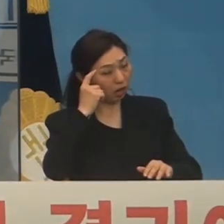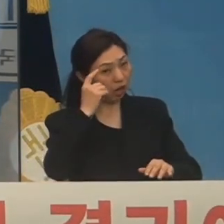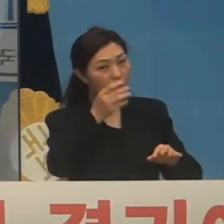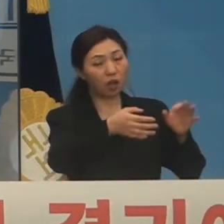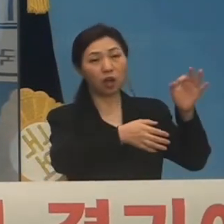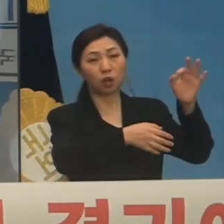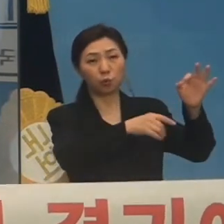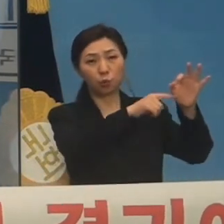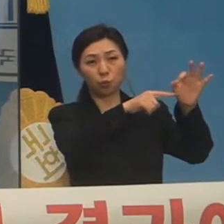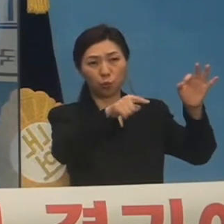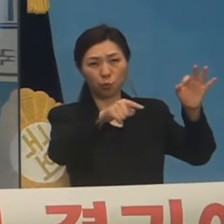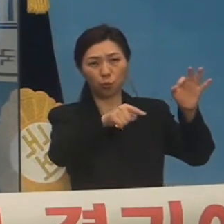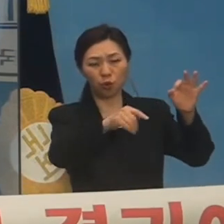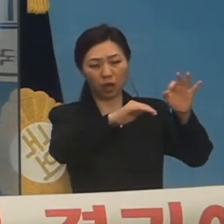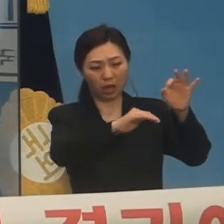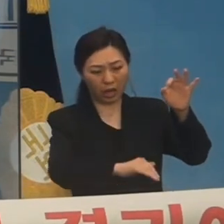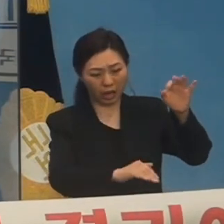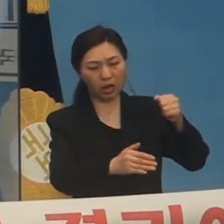신청하여 제어되었습니다.